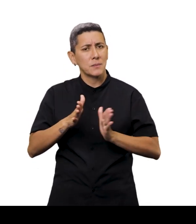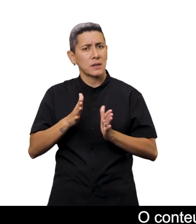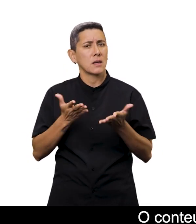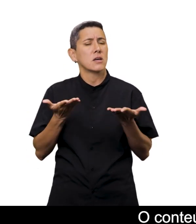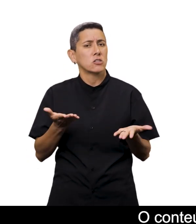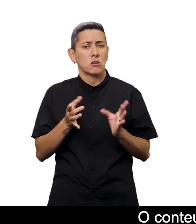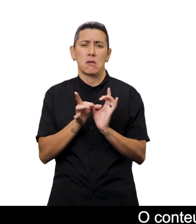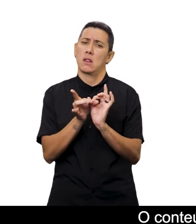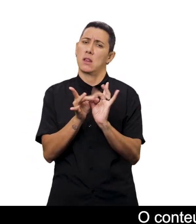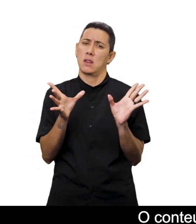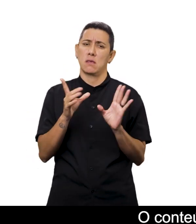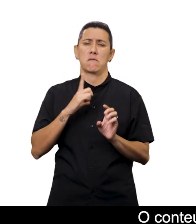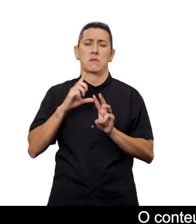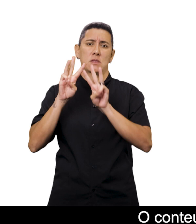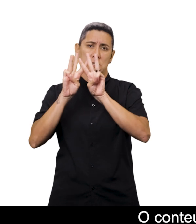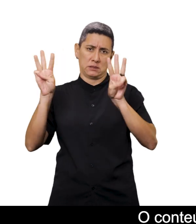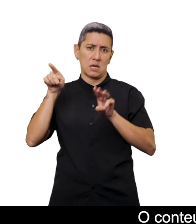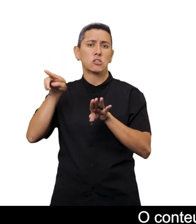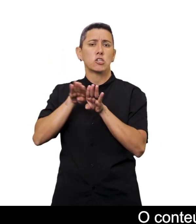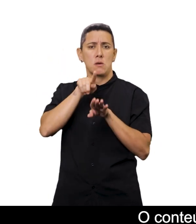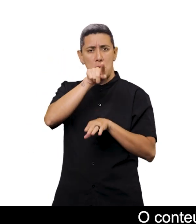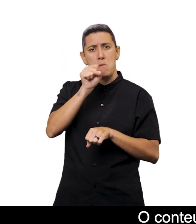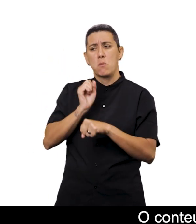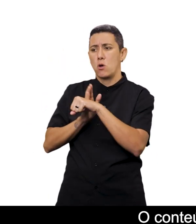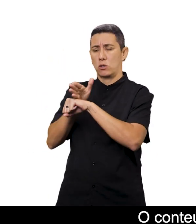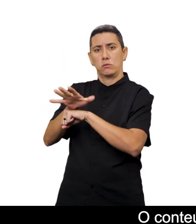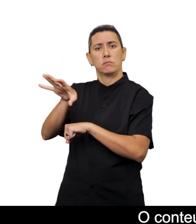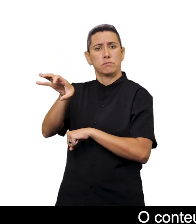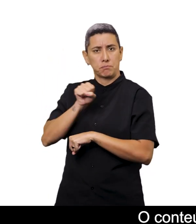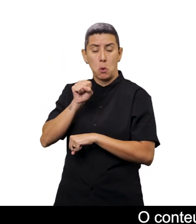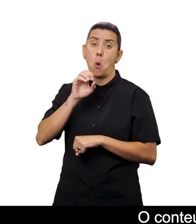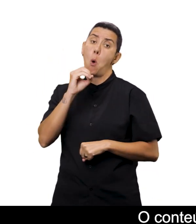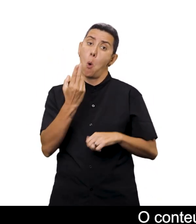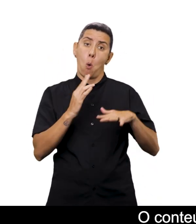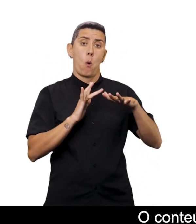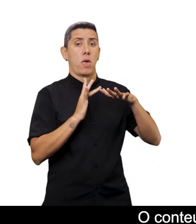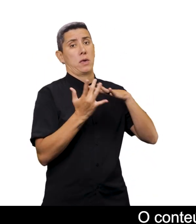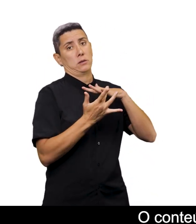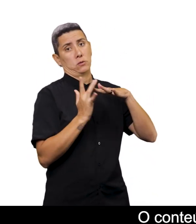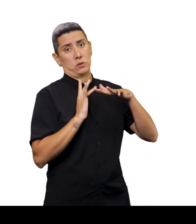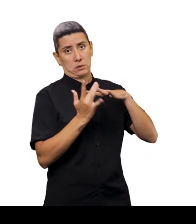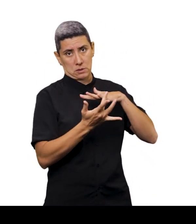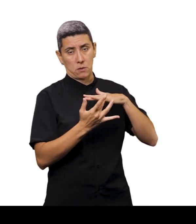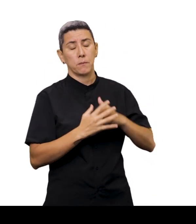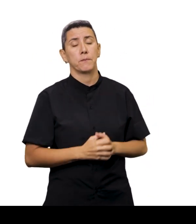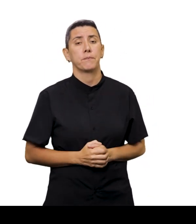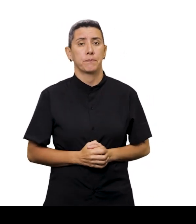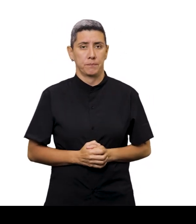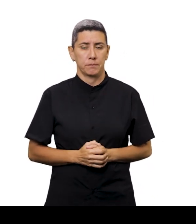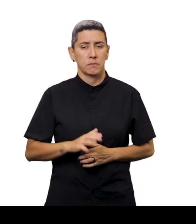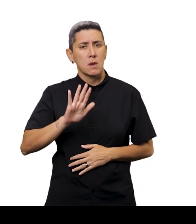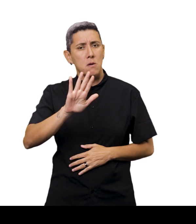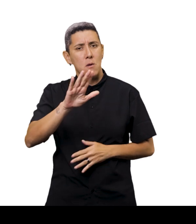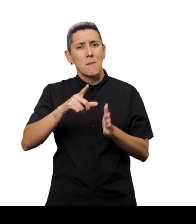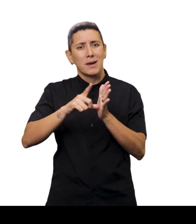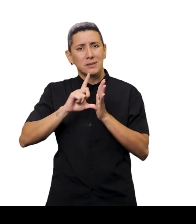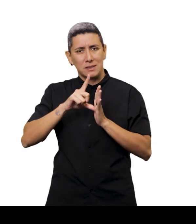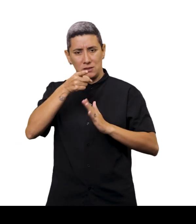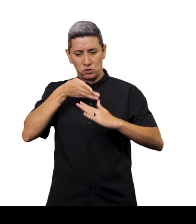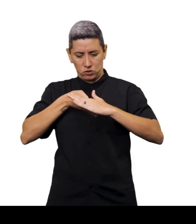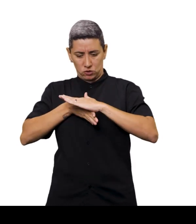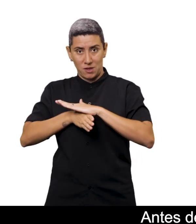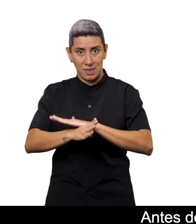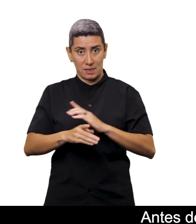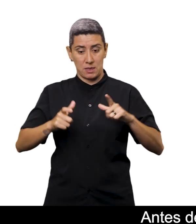acessibilidade@masp.org.br. O conteúdo acessível dessa exposição ficará disponível no site do MASP e também em nossas redes